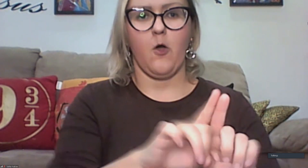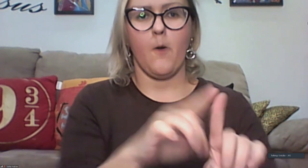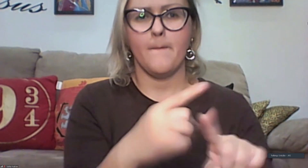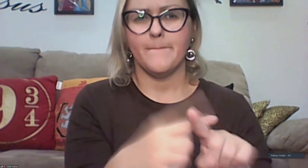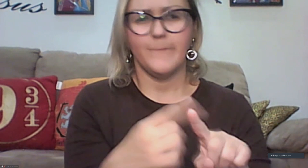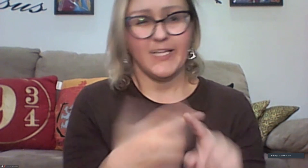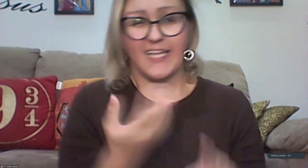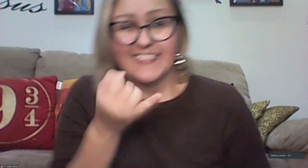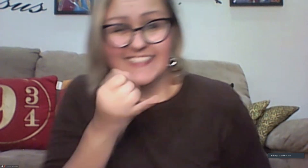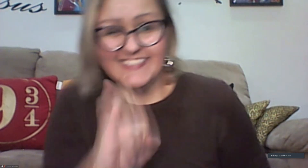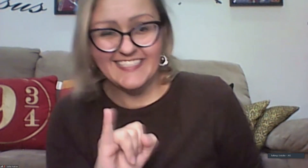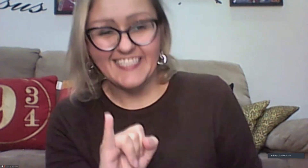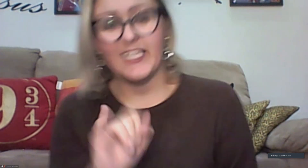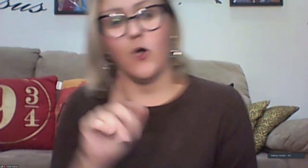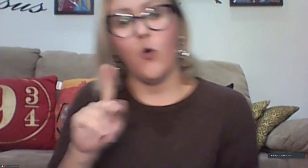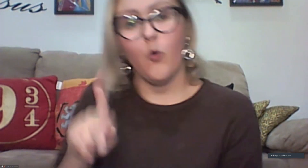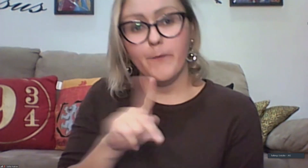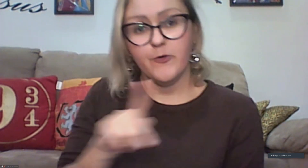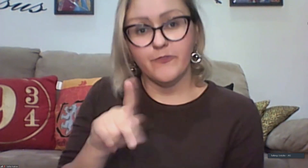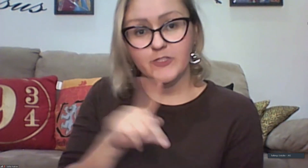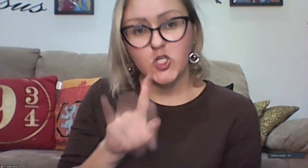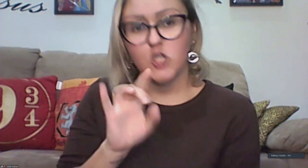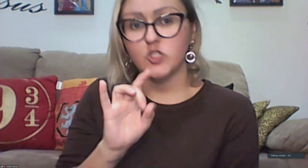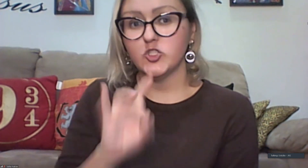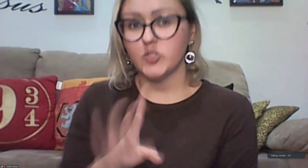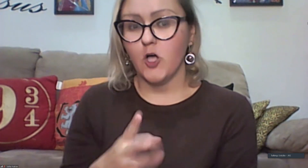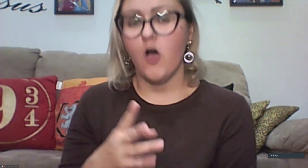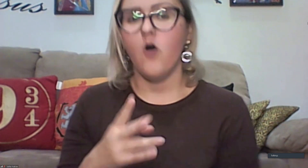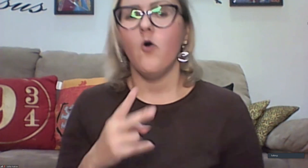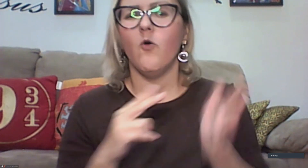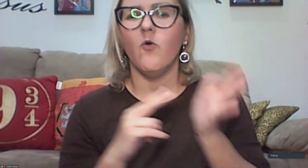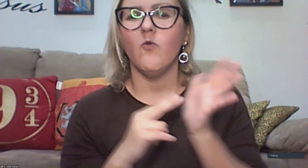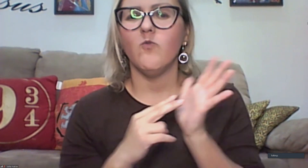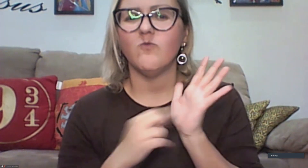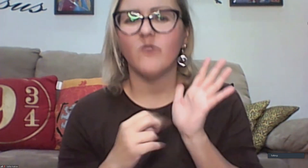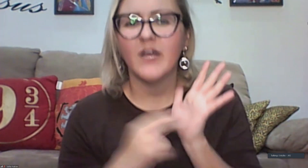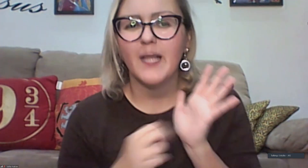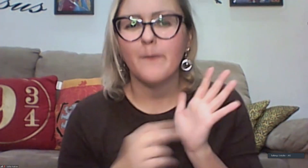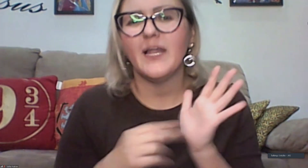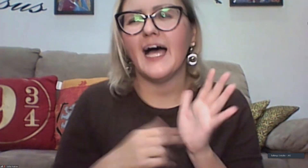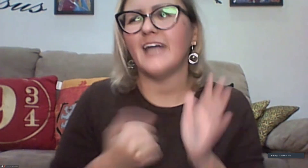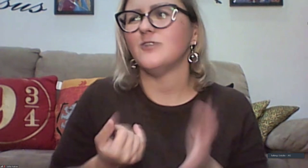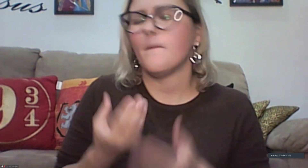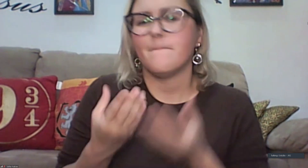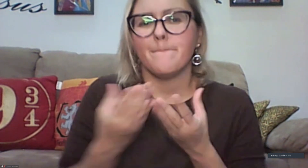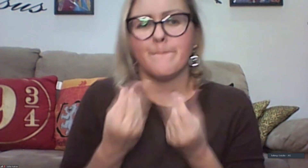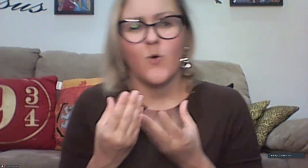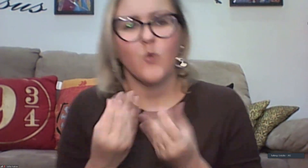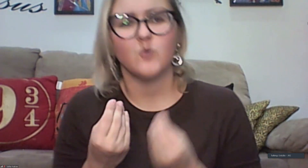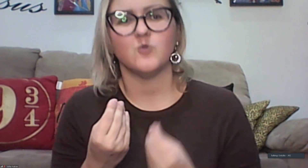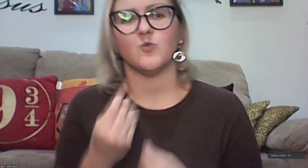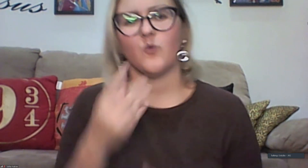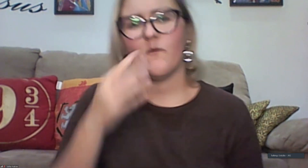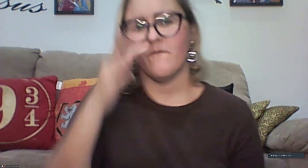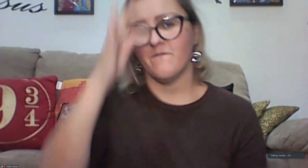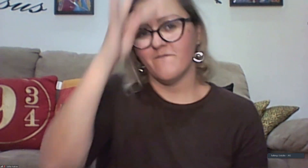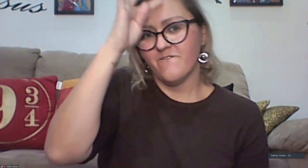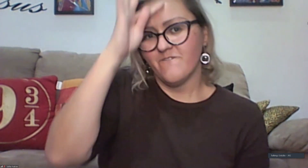esta aproximação. Se o professor só coloca vocabulário, muito vocabulário,